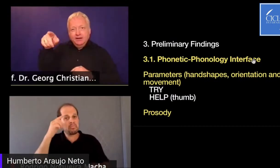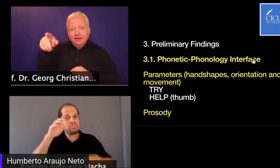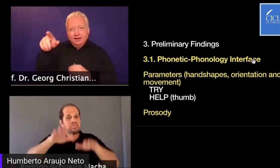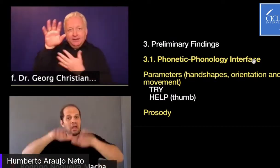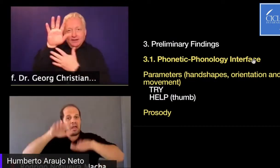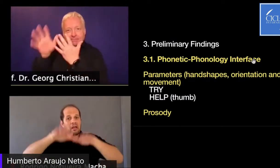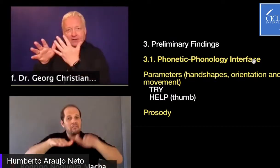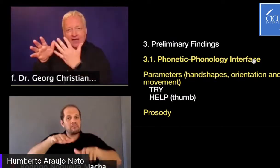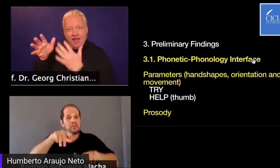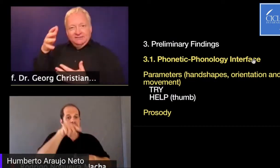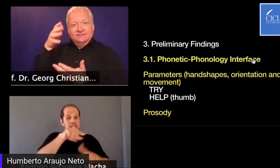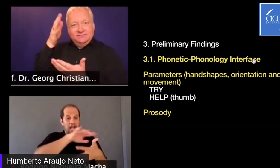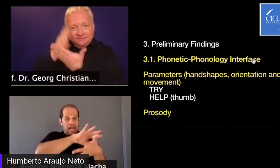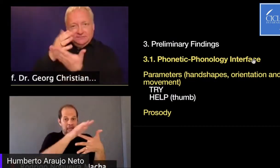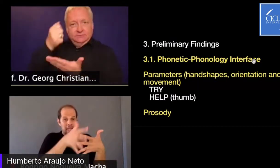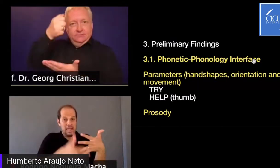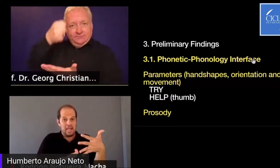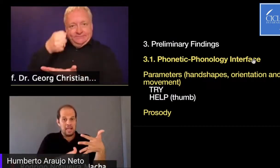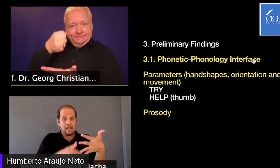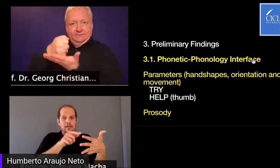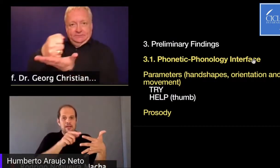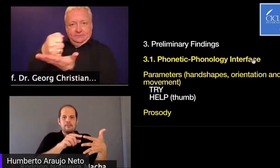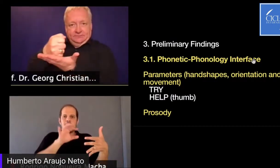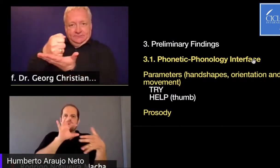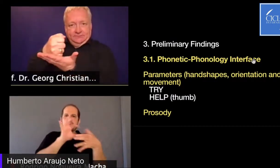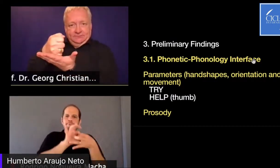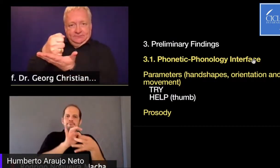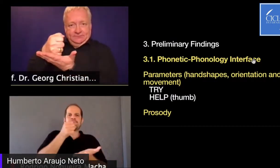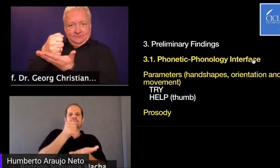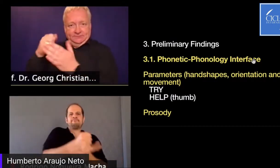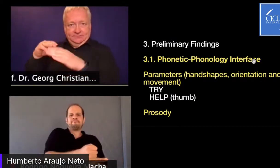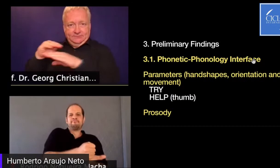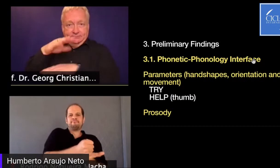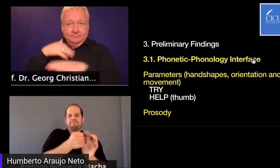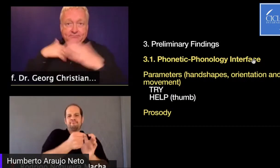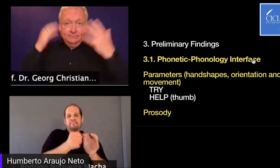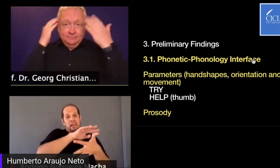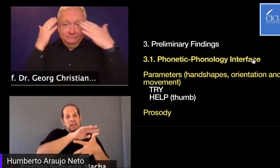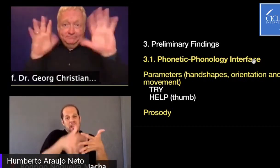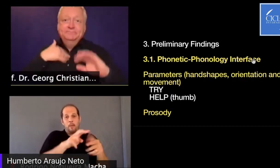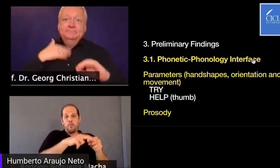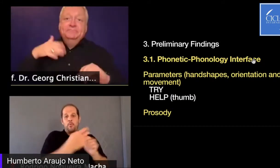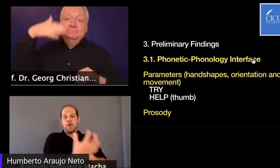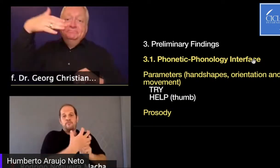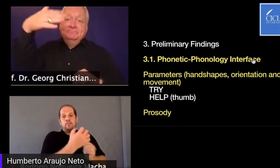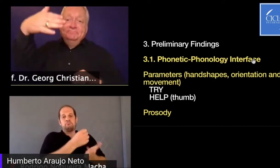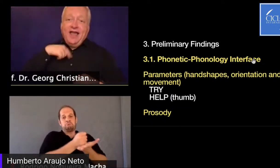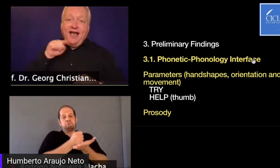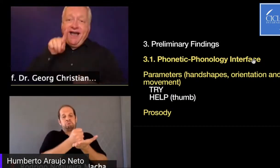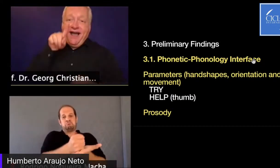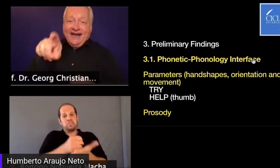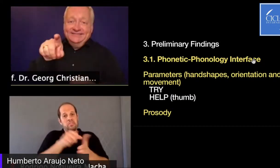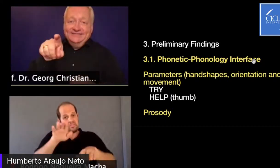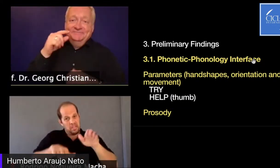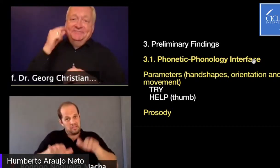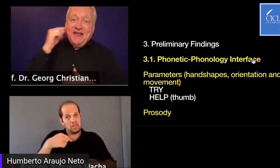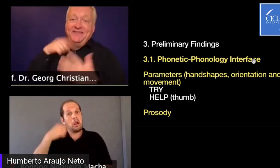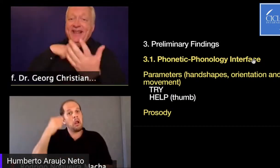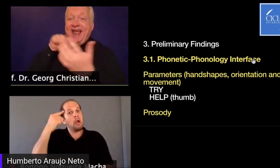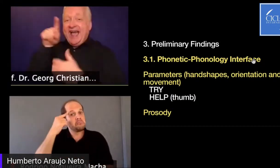Mas quando se tratava de uma troca entre línguas de sinais internacional, esse polegar